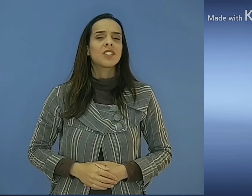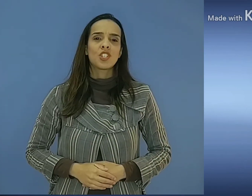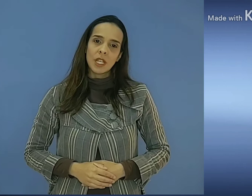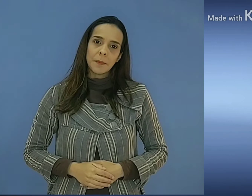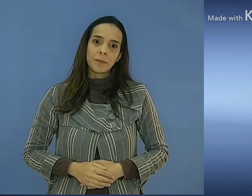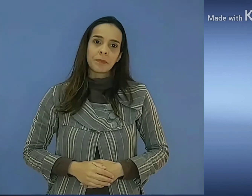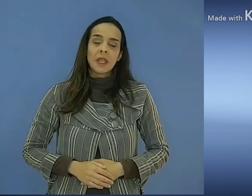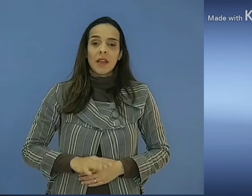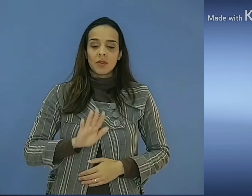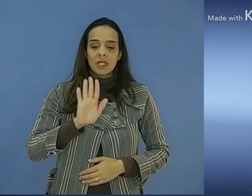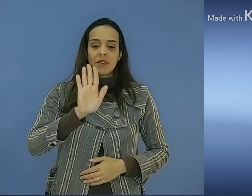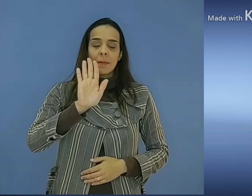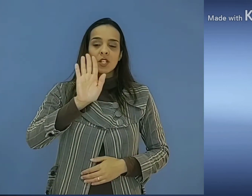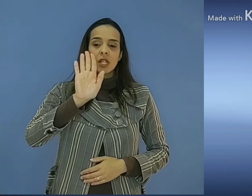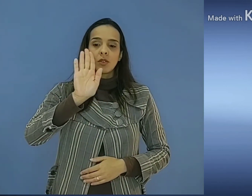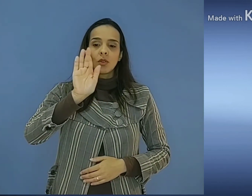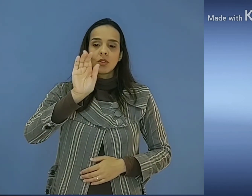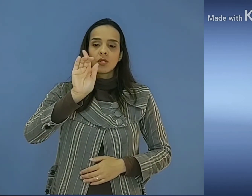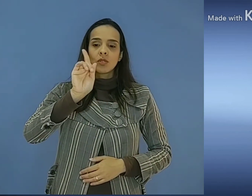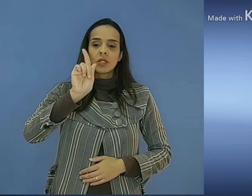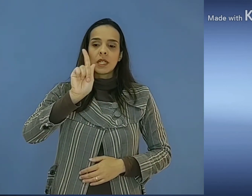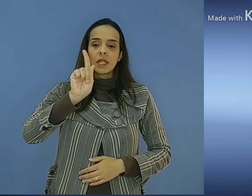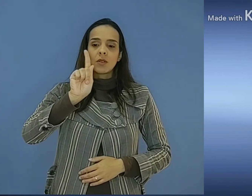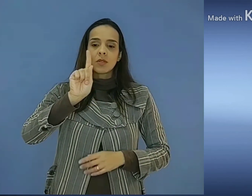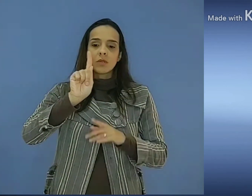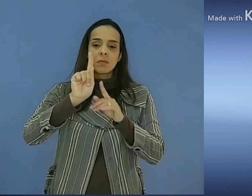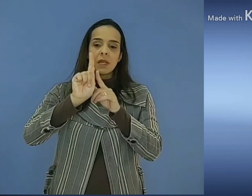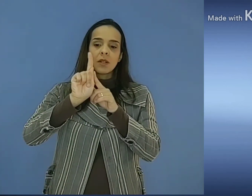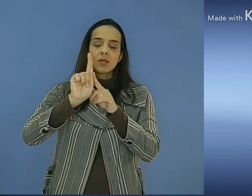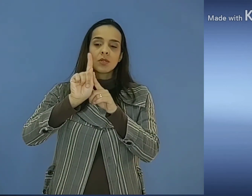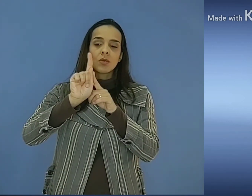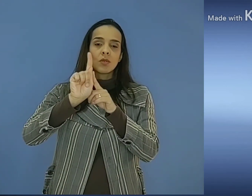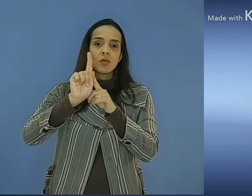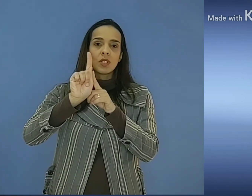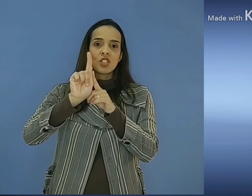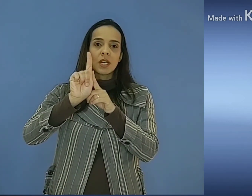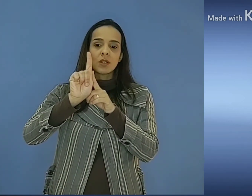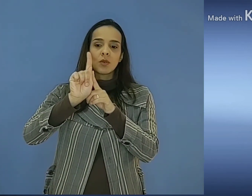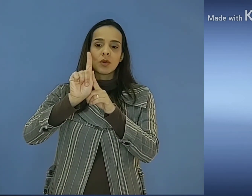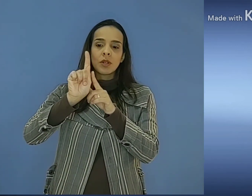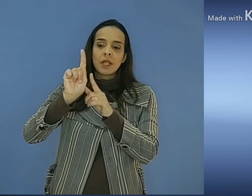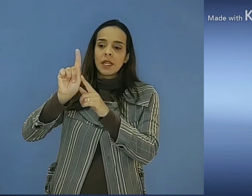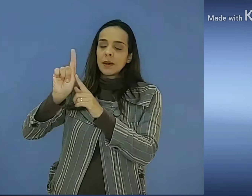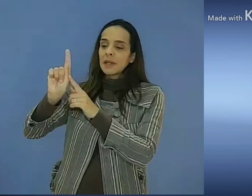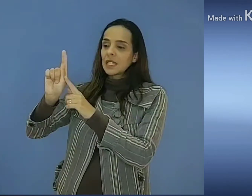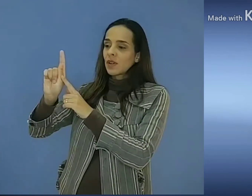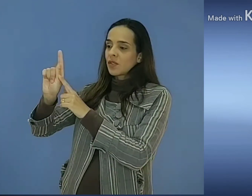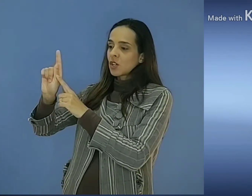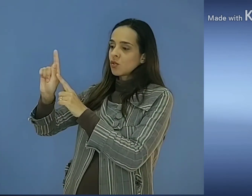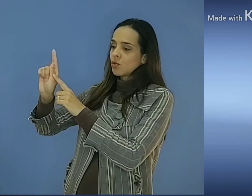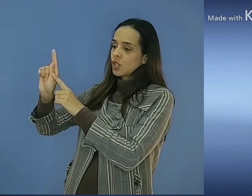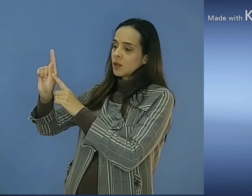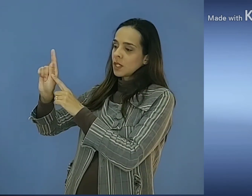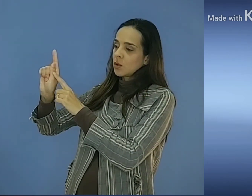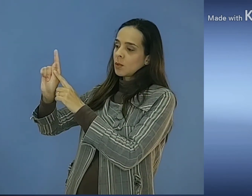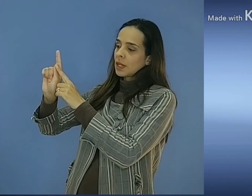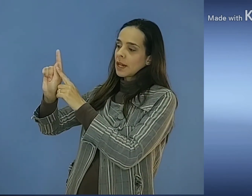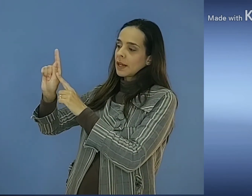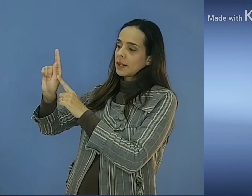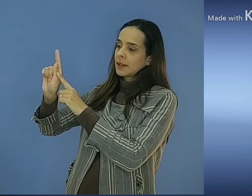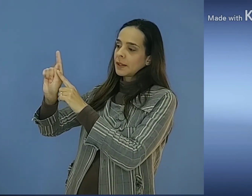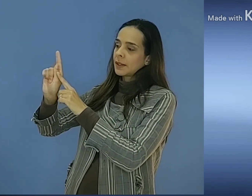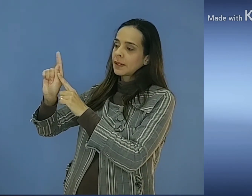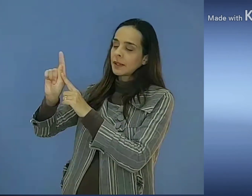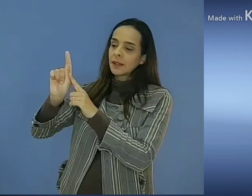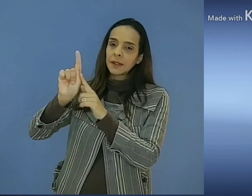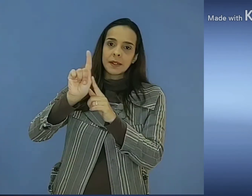A letra G, você vai abaixar todos os dedos, menos o indicador, mas ele vai ficar juntinho aqui, o